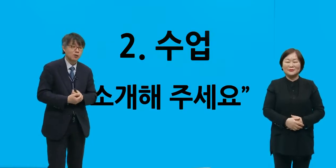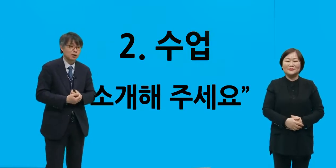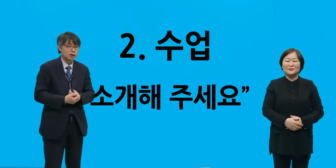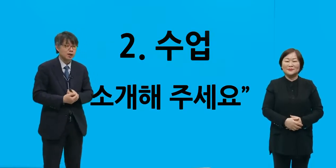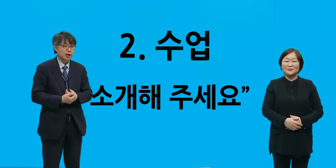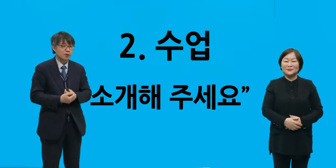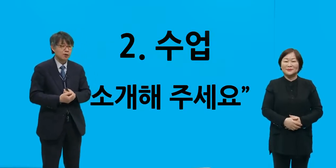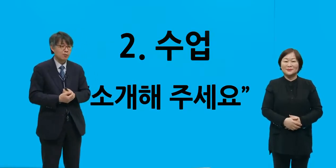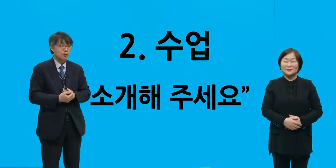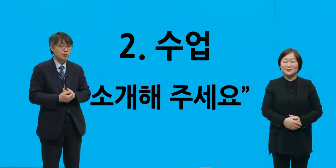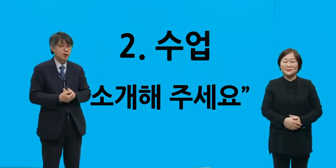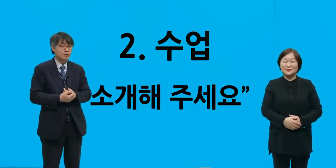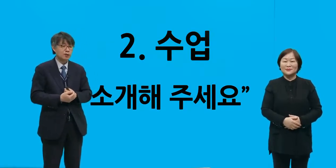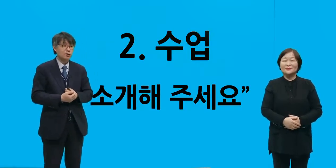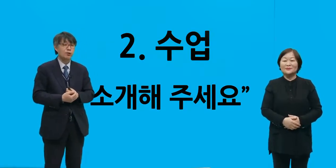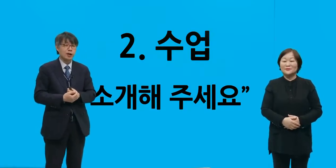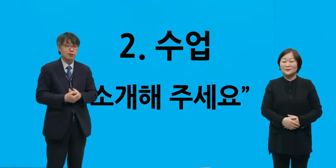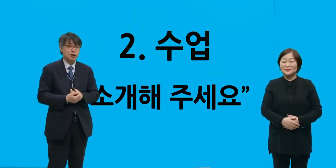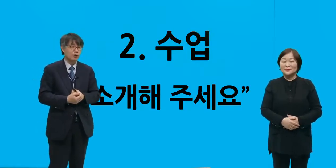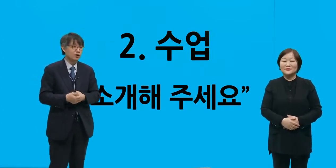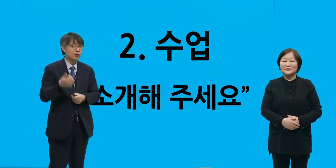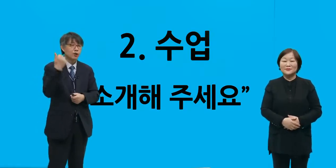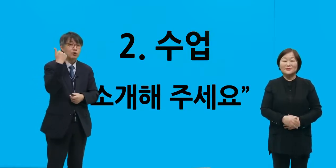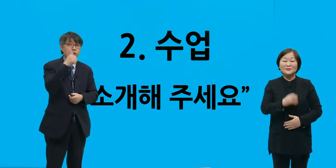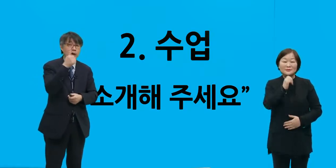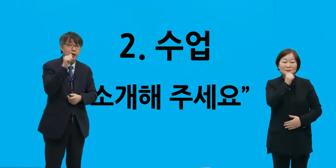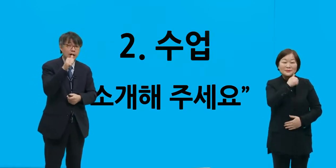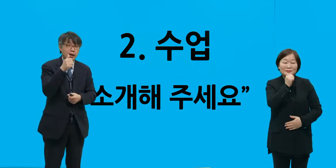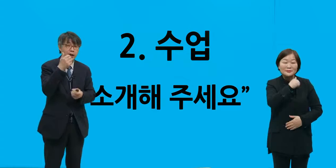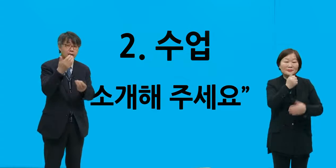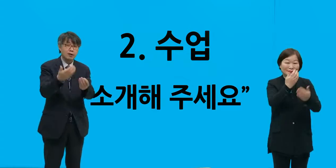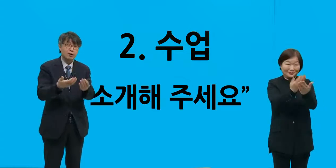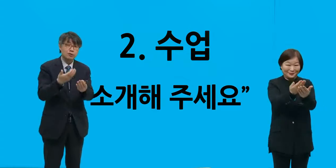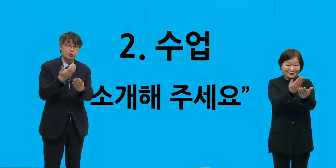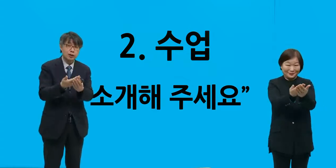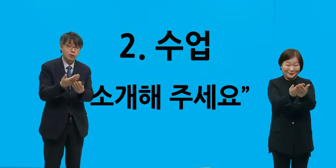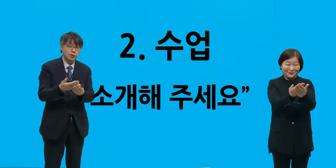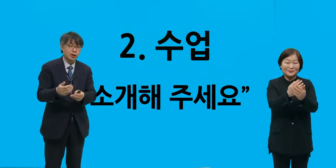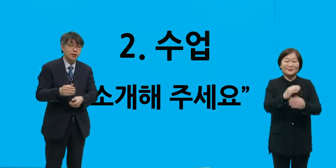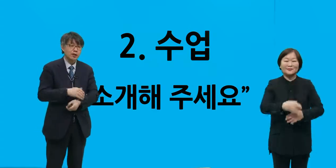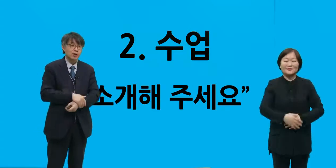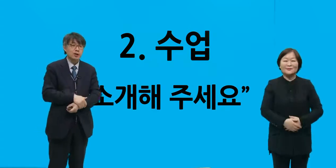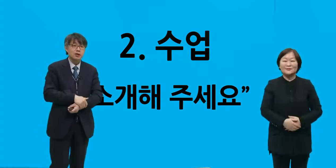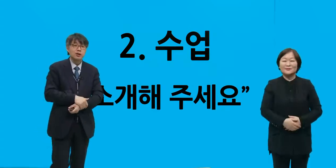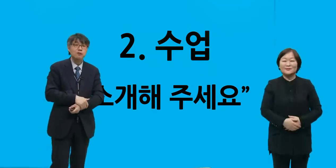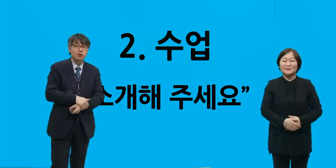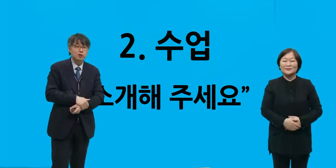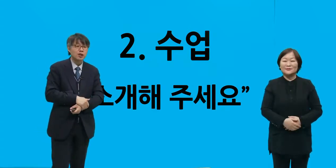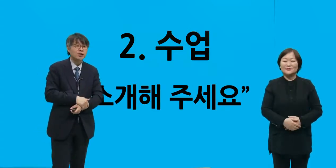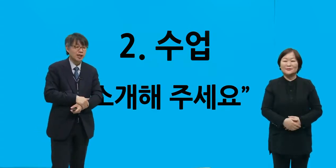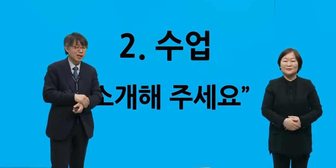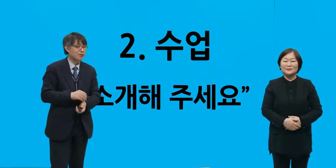수업을 진행 한번 해보도록 하겠습니다. 소개해 주세요. 소개해 주세요인데요. 지금부터 좀 천천히